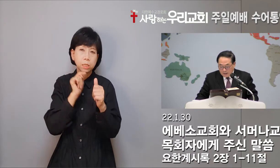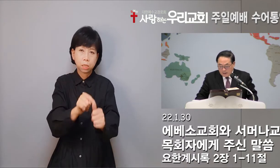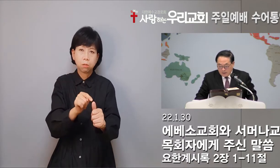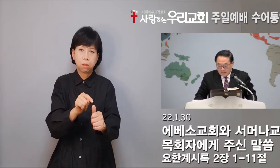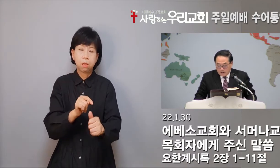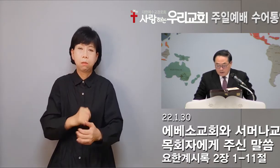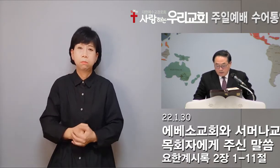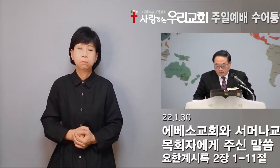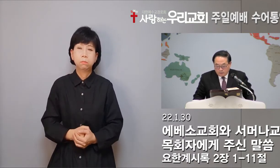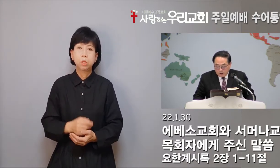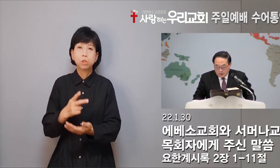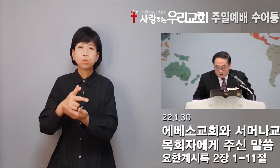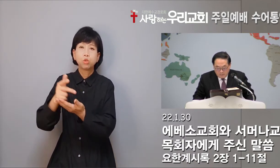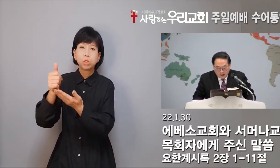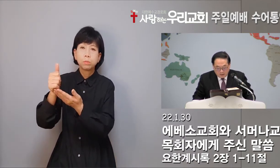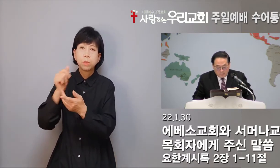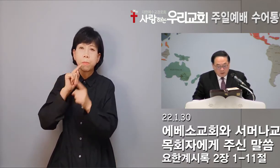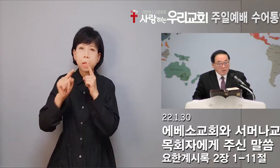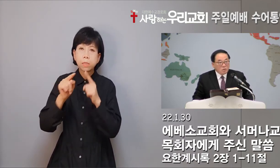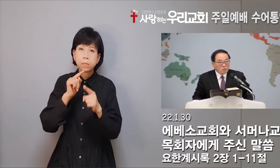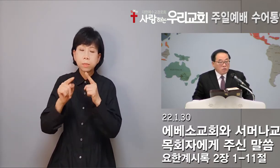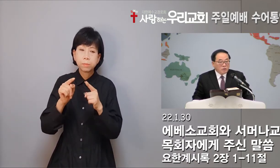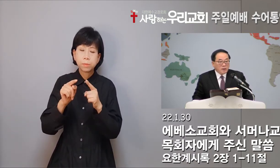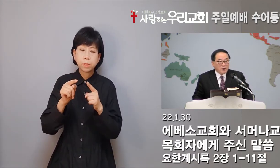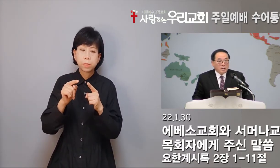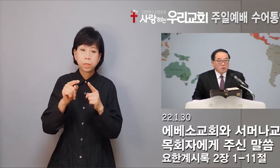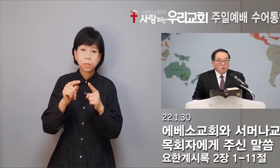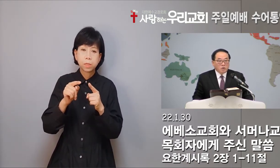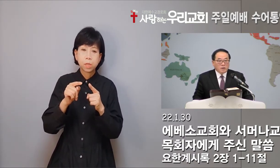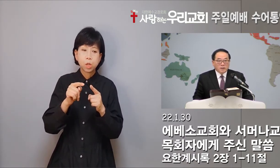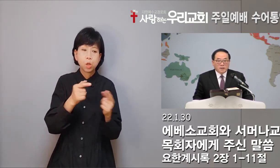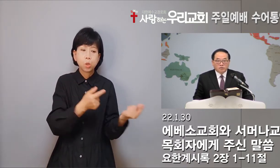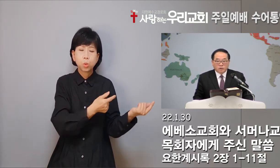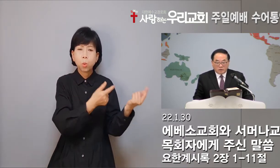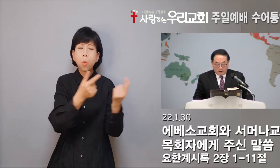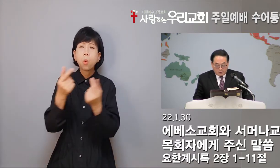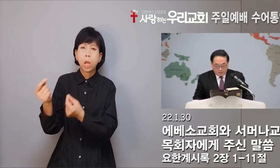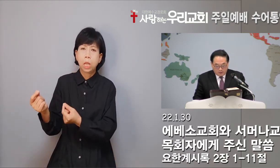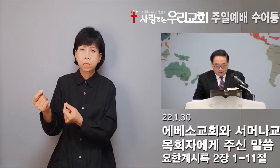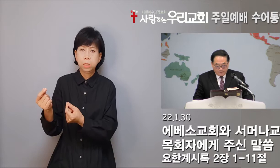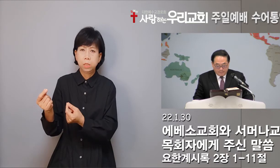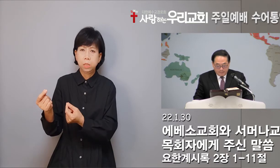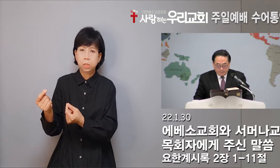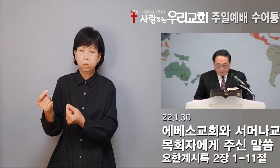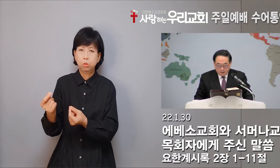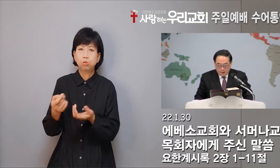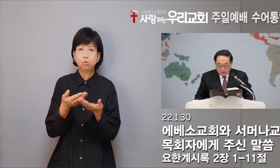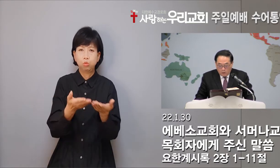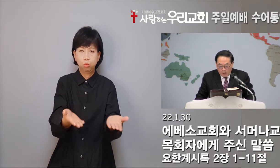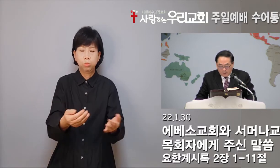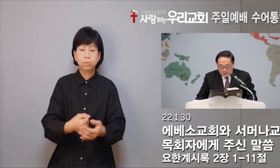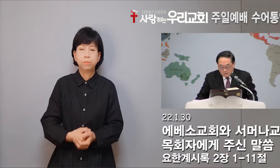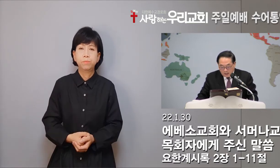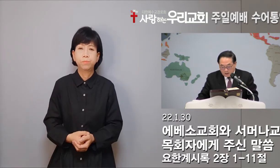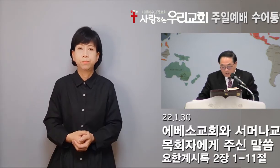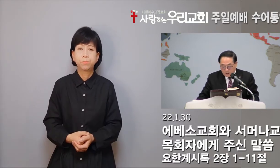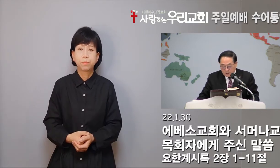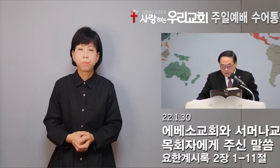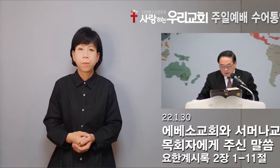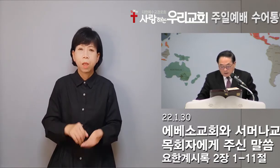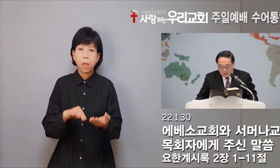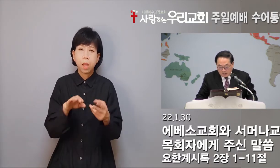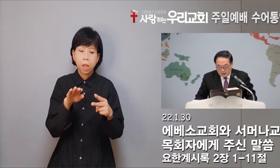들을지어다. 주께서는 이 말씀을 일곱 교회에게 동일하게 주셨던 것입니다. 또 하반절